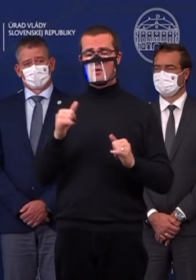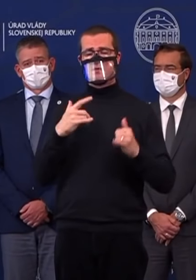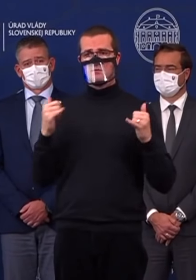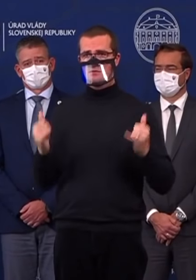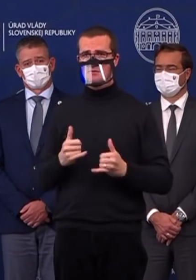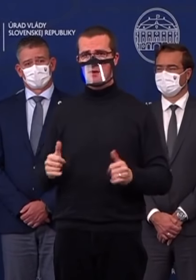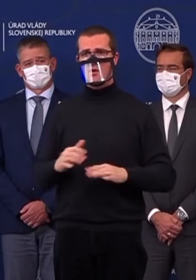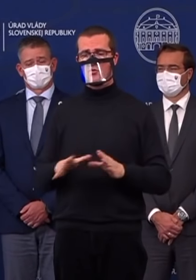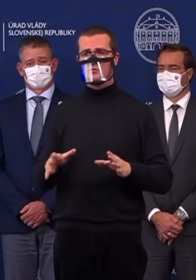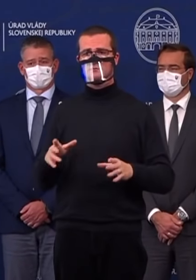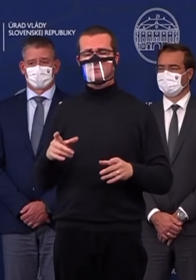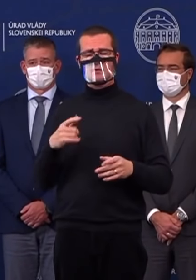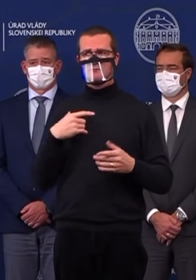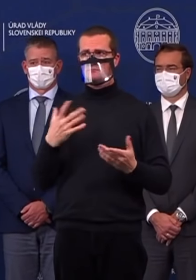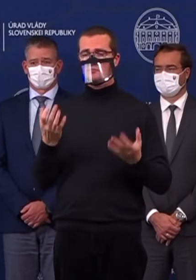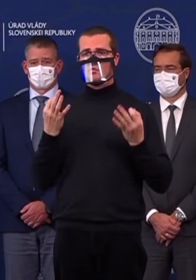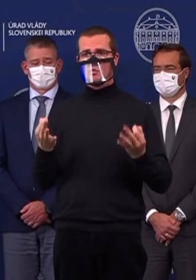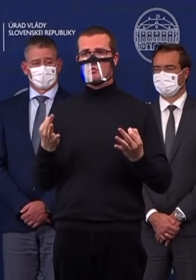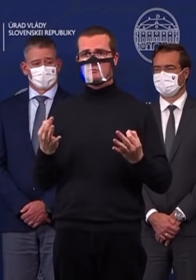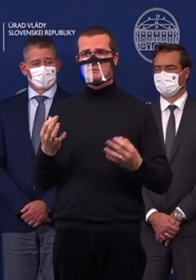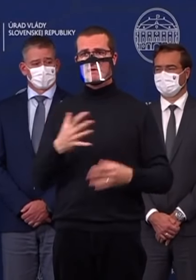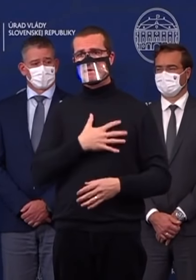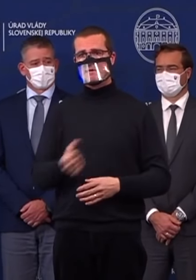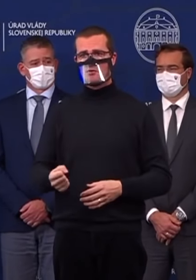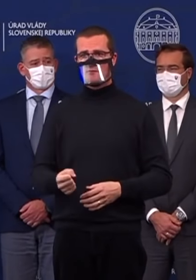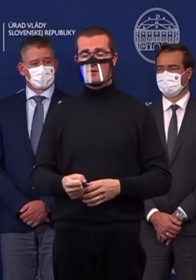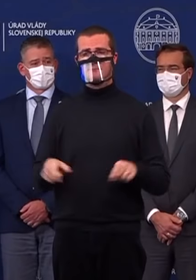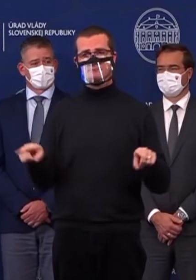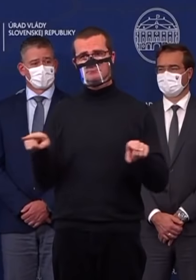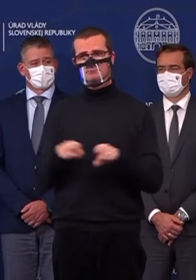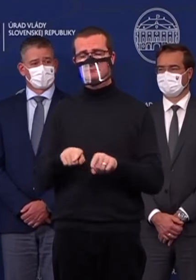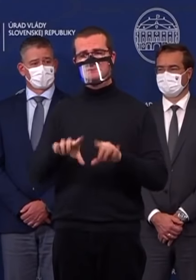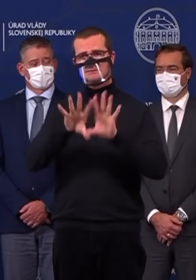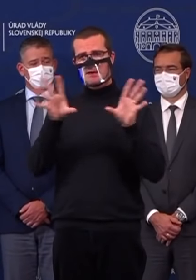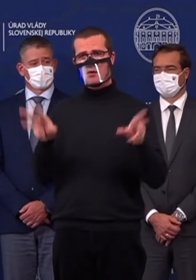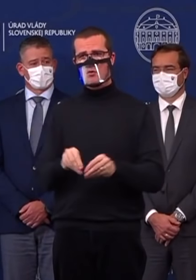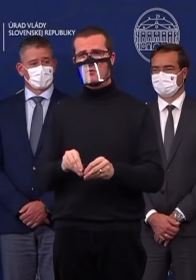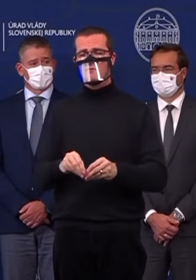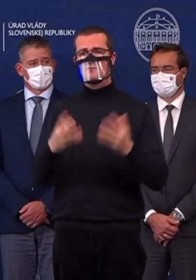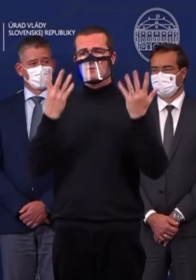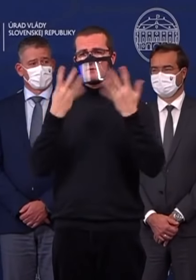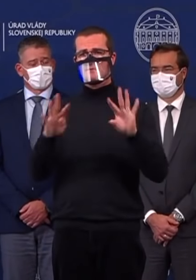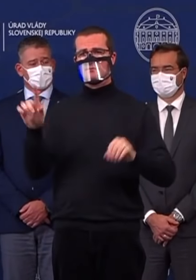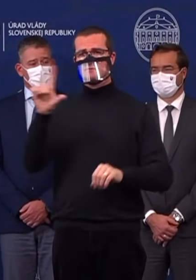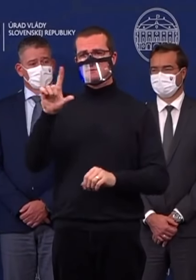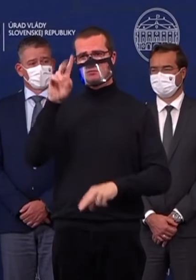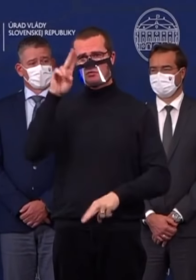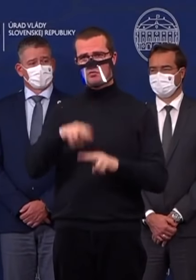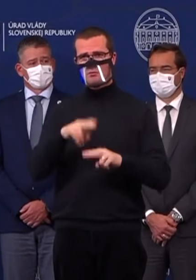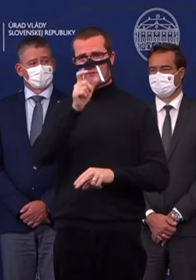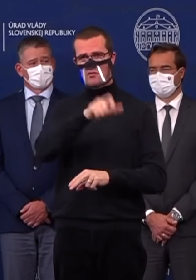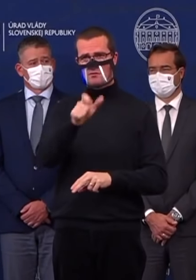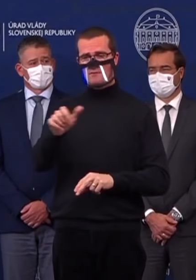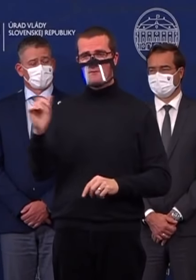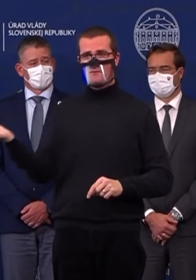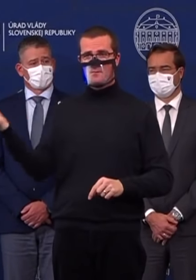naozaj neuveriteľní hrdinovia. Rovnako ako celkovo 920 dobrovoľníkov, ktorí